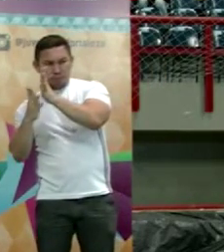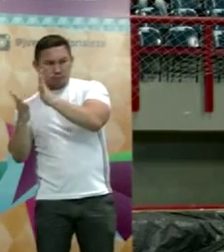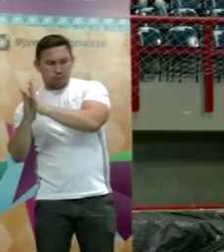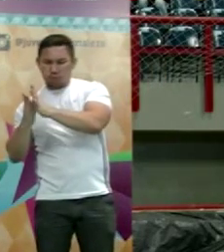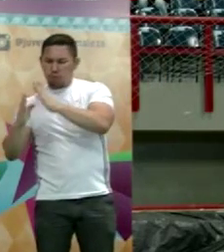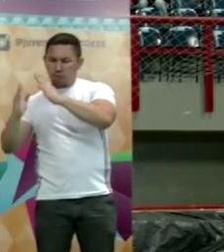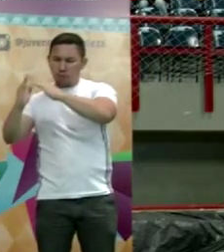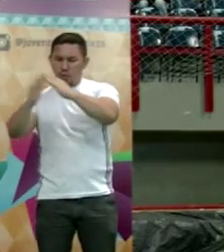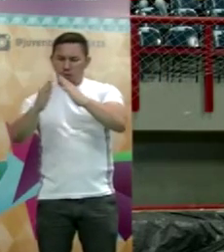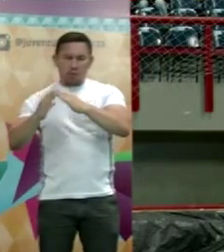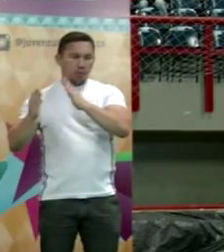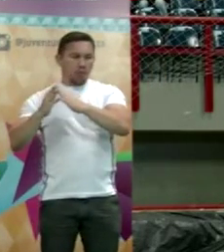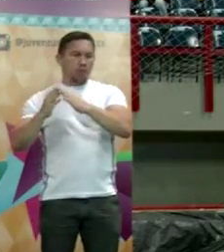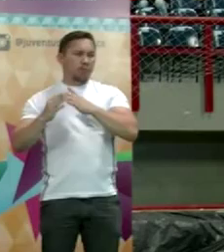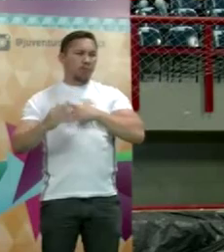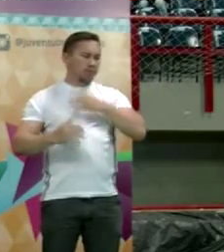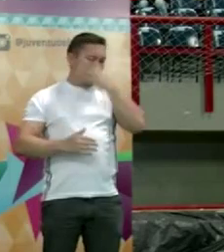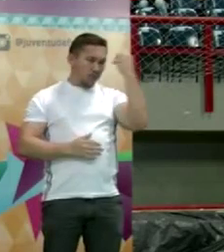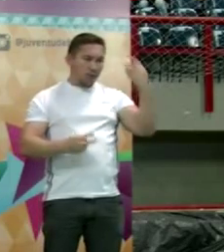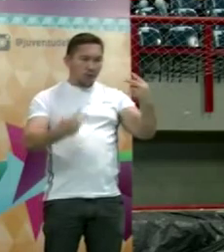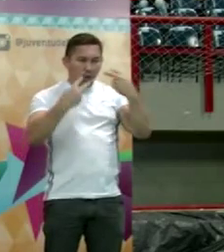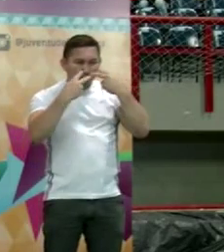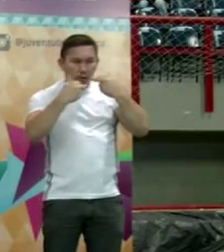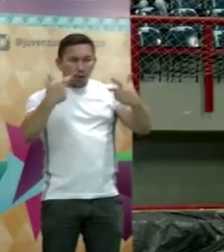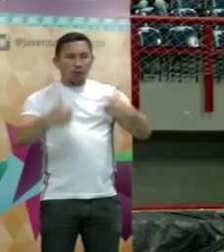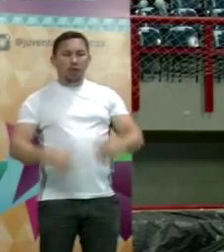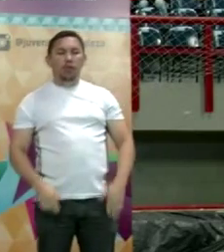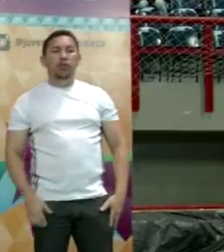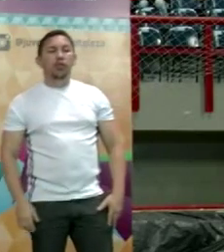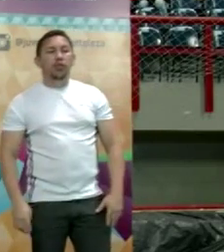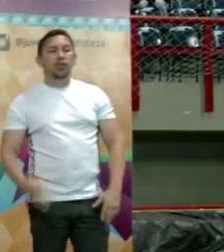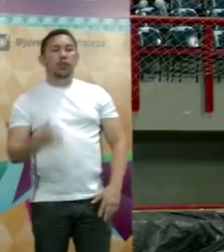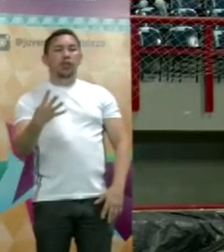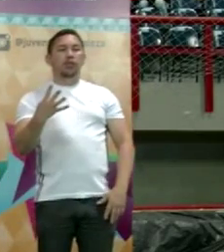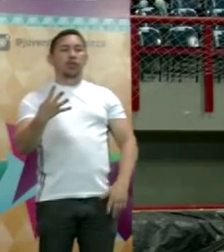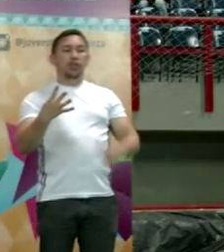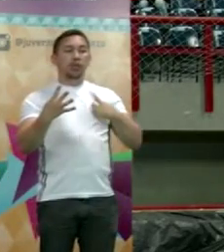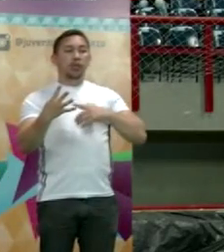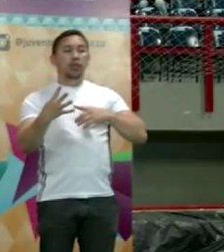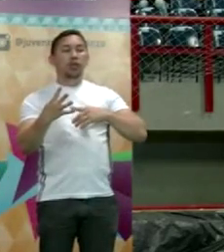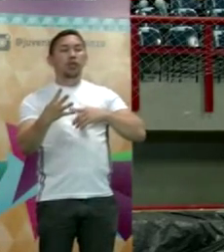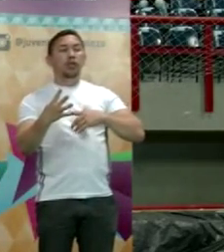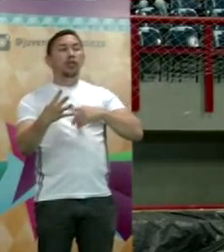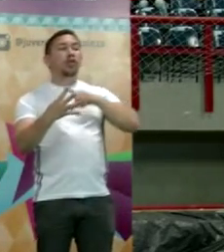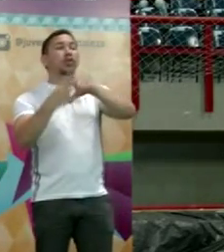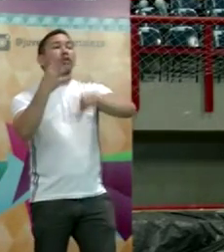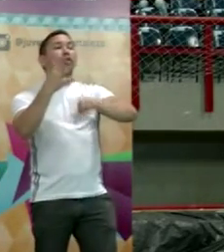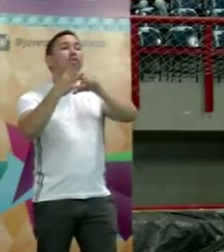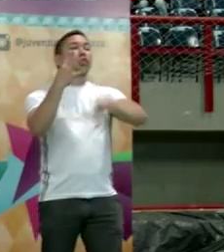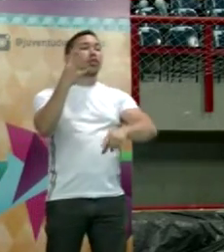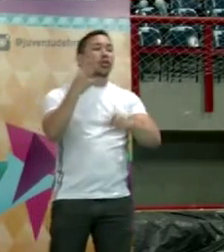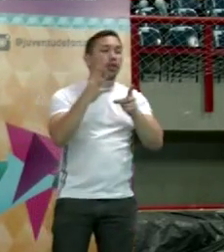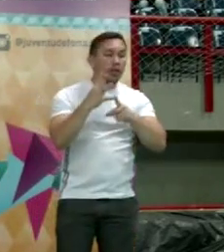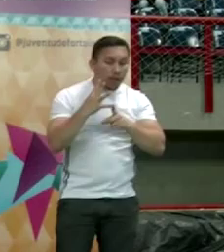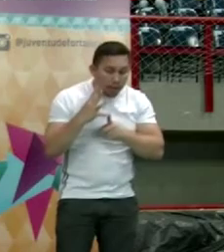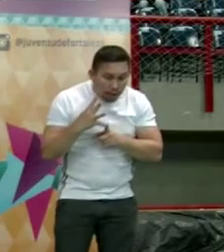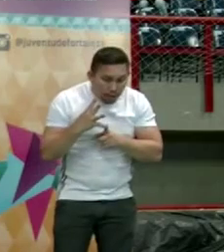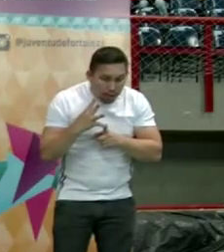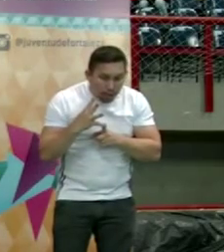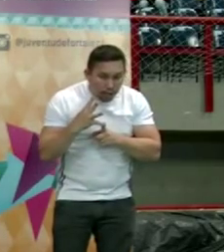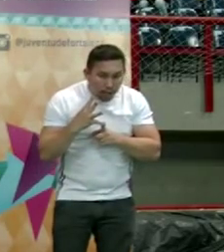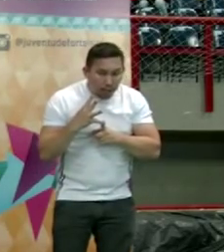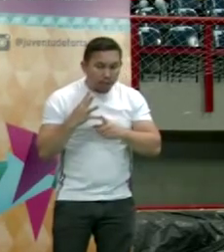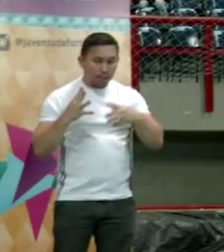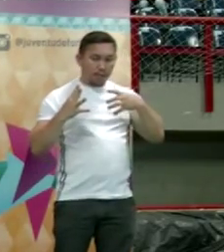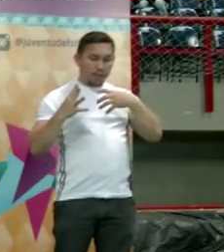prove isso. Esqueça essa lousa, olhe para mim e diga: teve revolta em quantas províncias? Diga